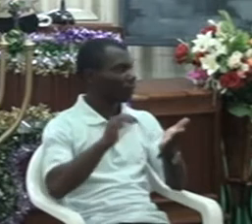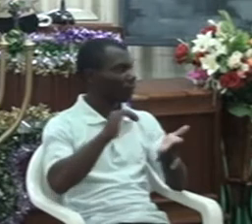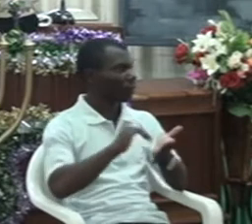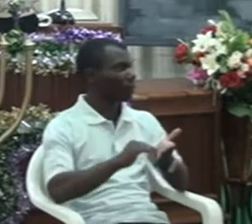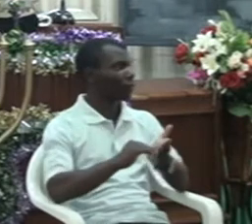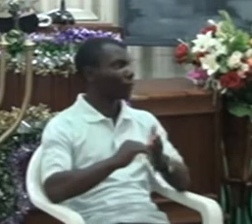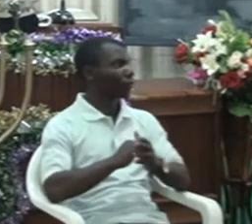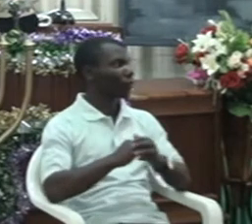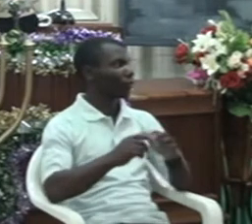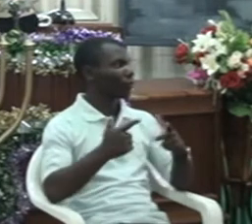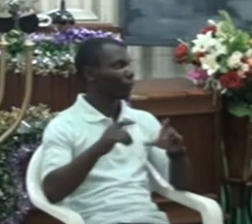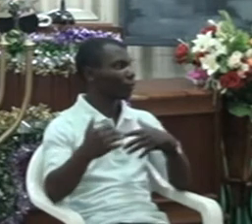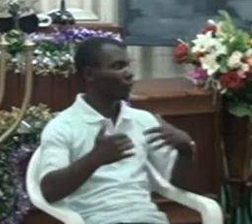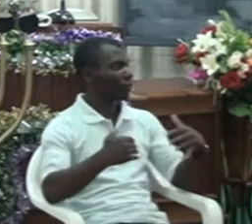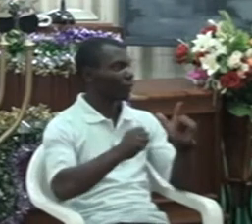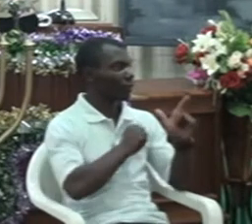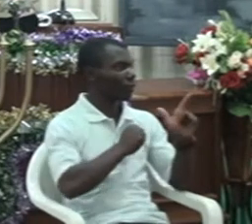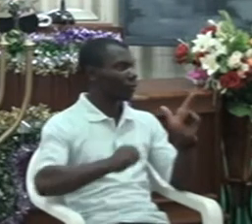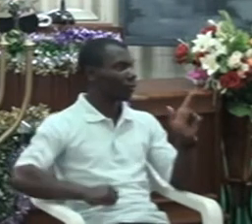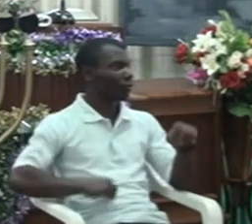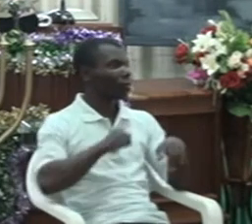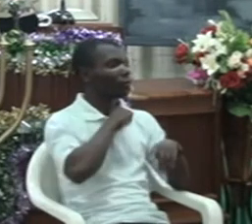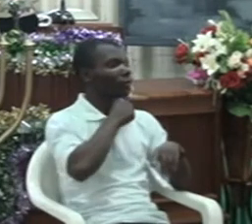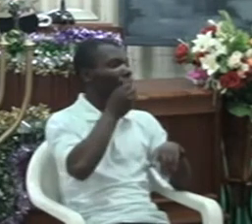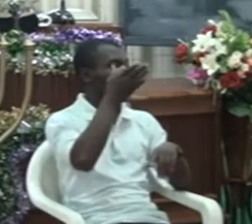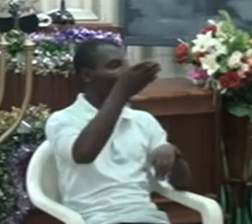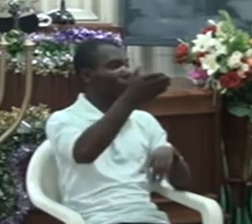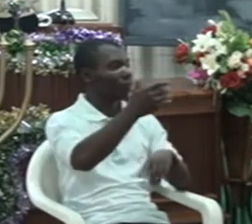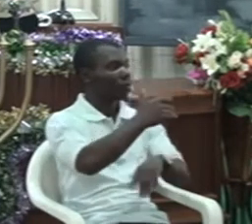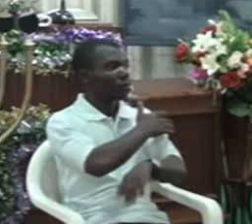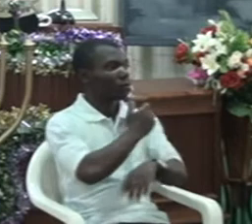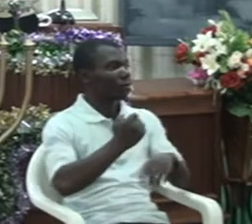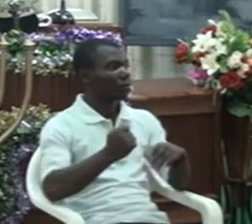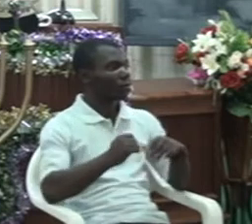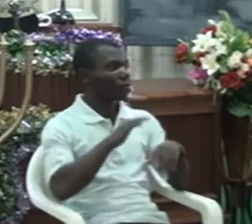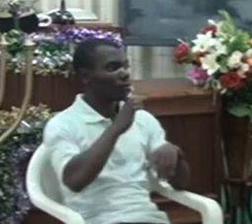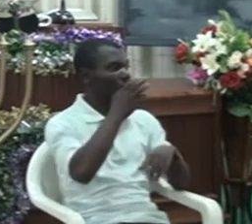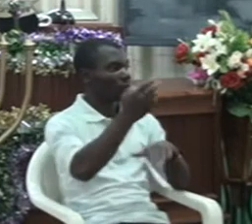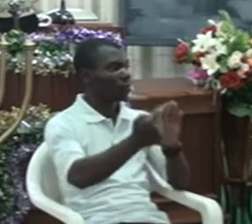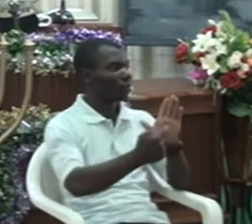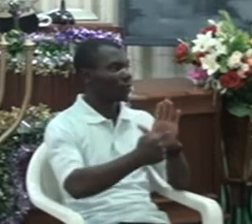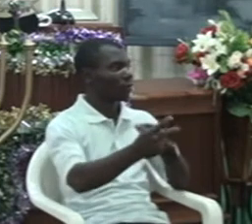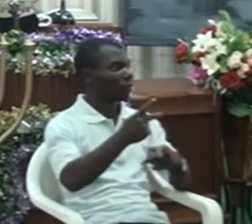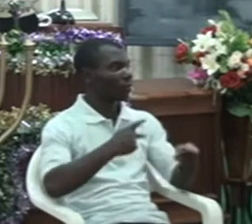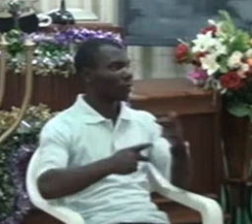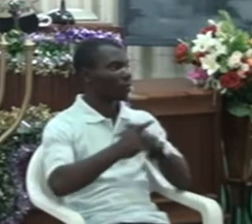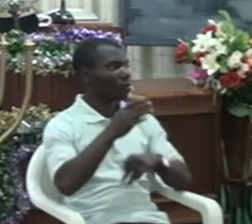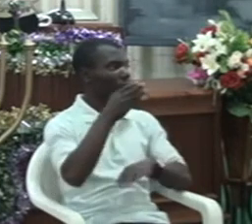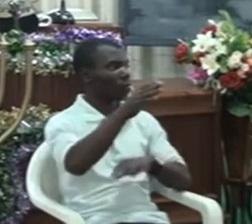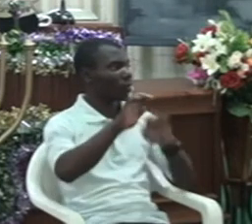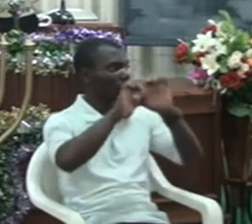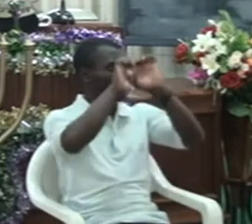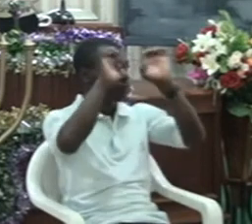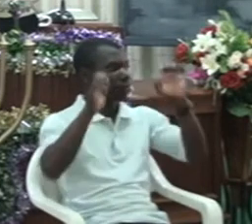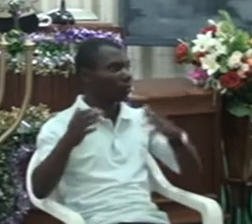À la trompette du Seigneur sonnera et l'état n'est plus, et viendra l'éternel matin